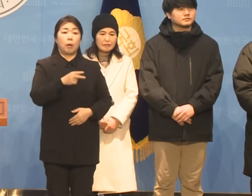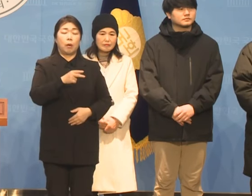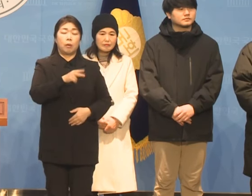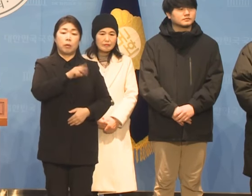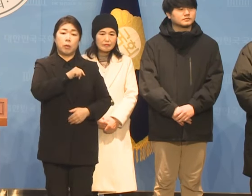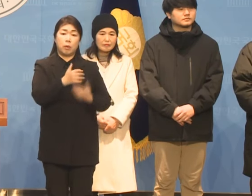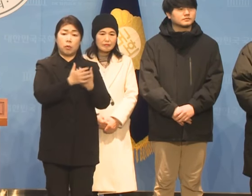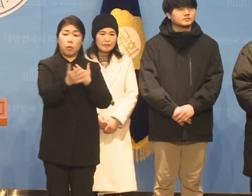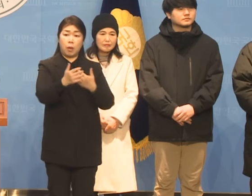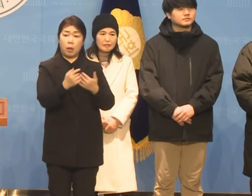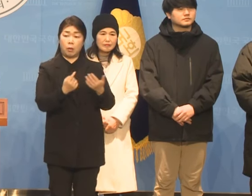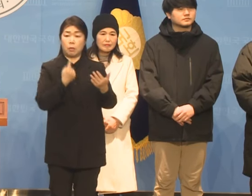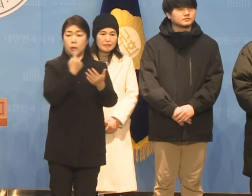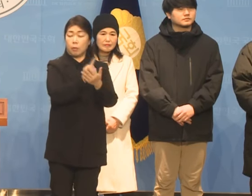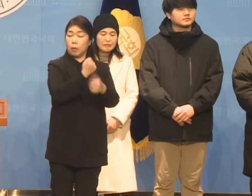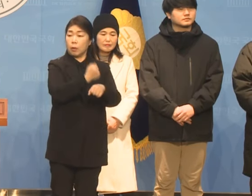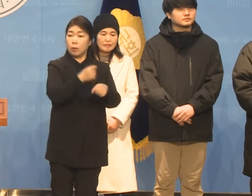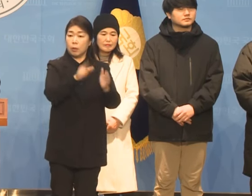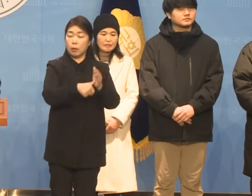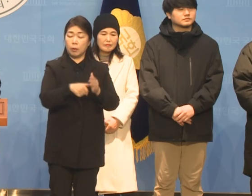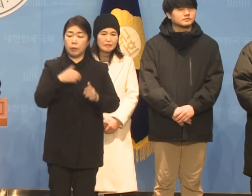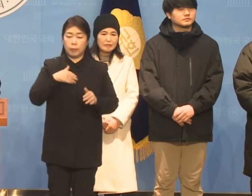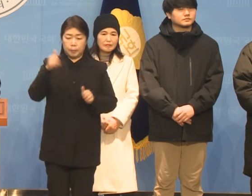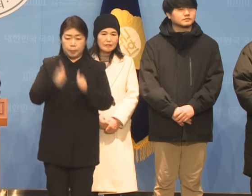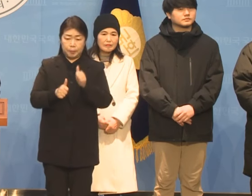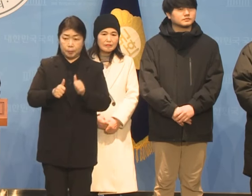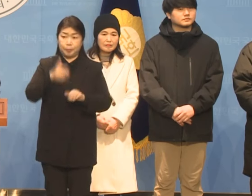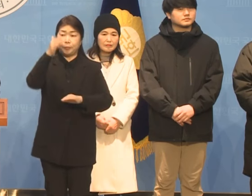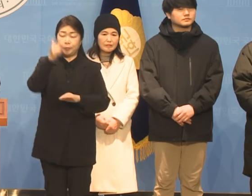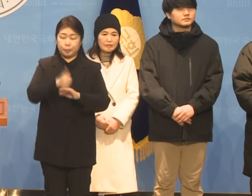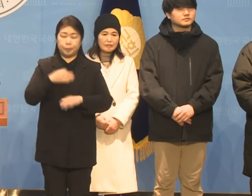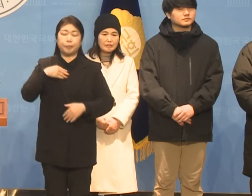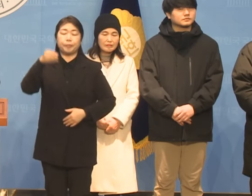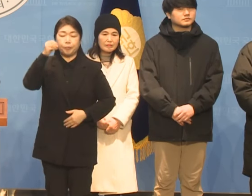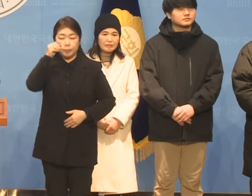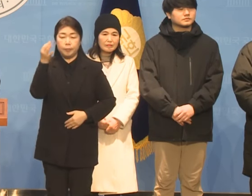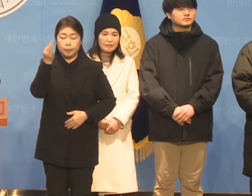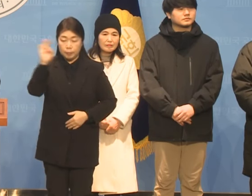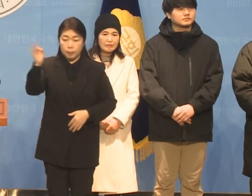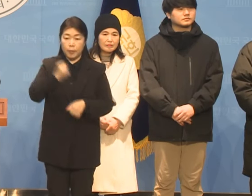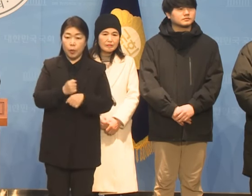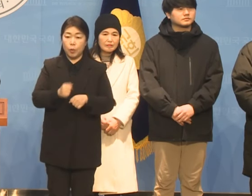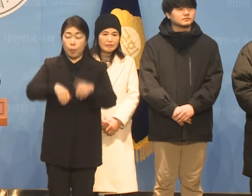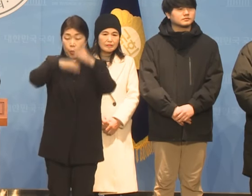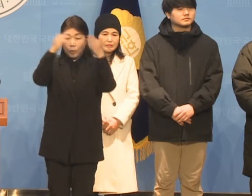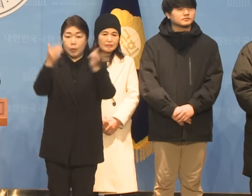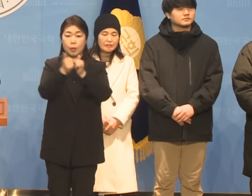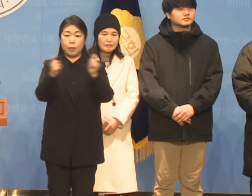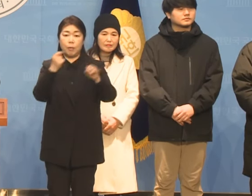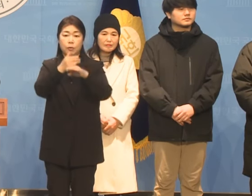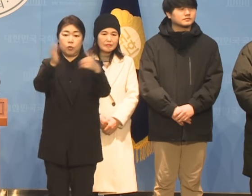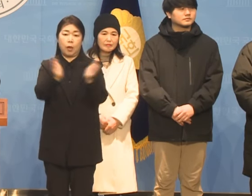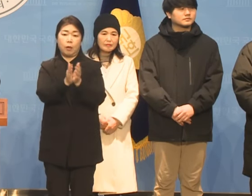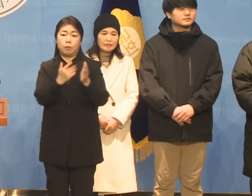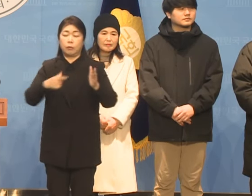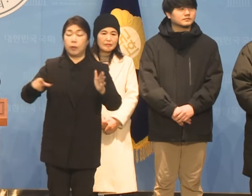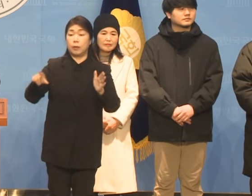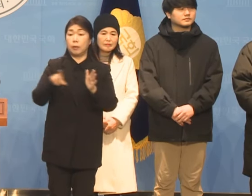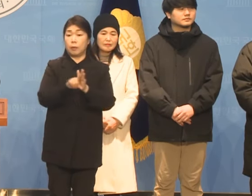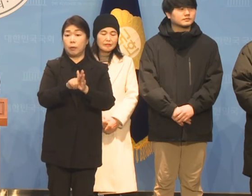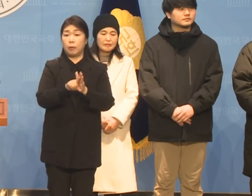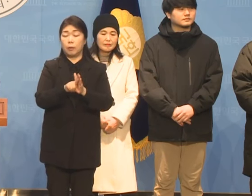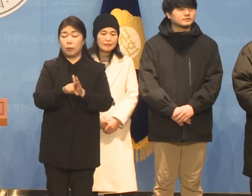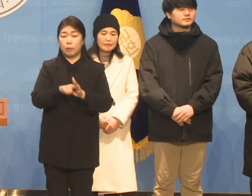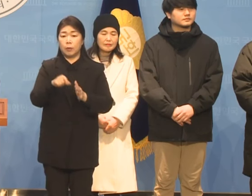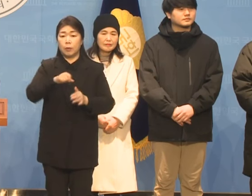가서 제가 경선 결과에 승복하고 모든 분들이 당을 위해서 당선이